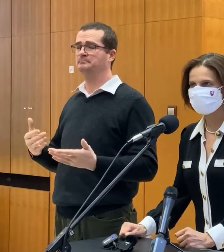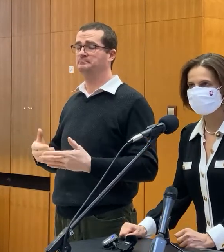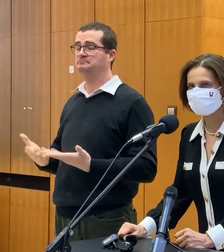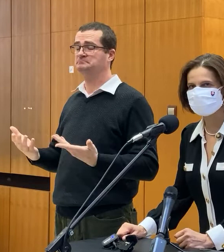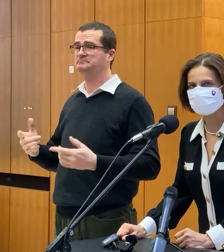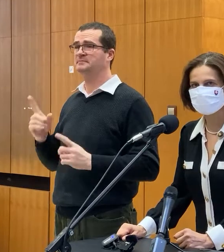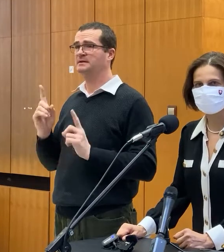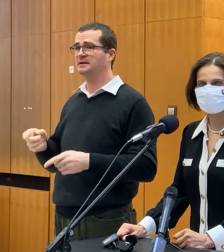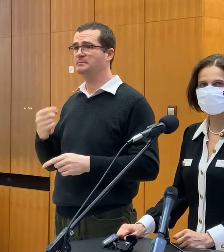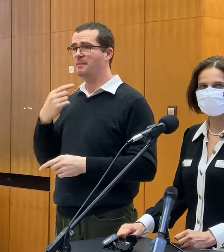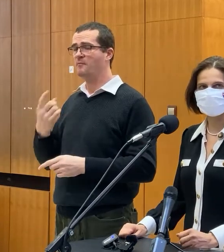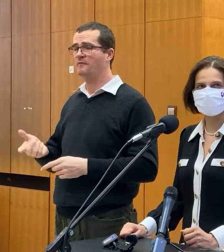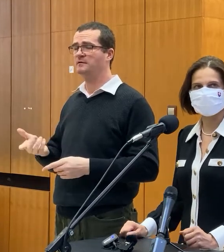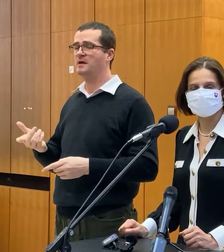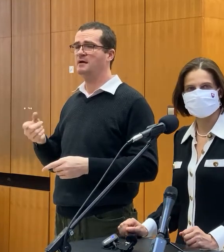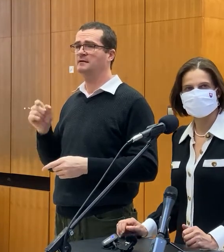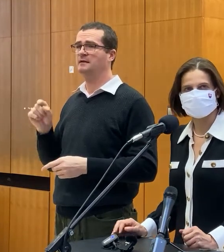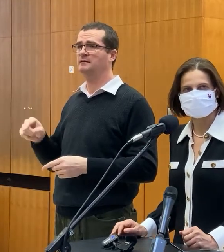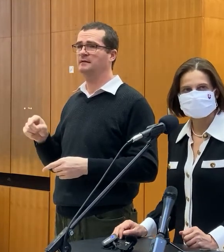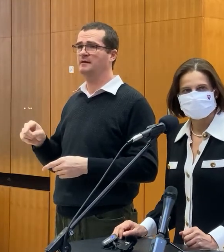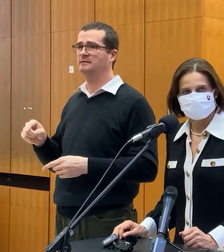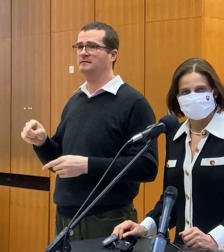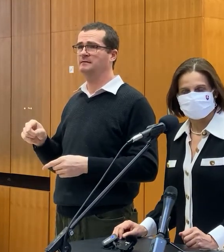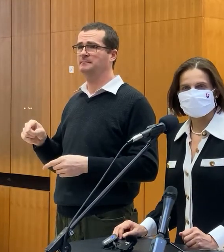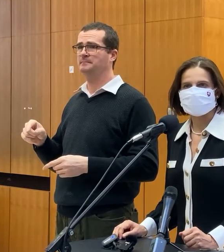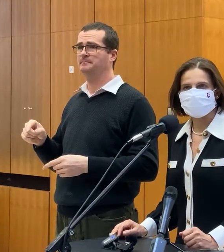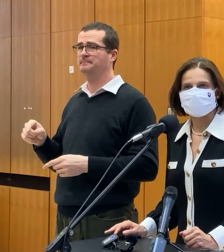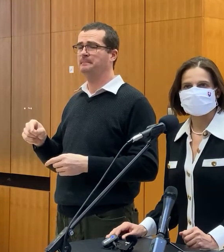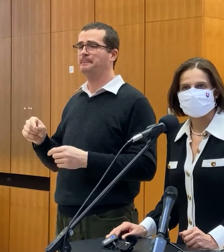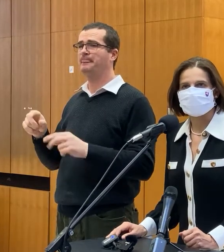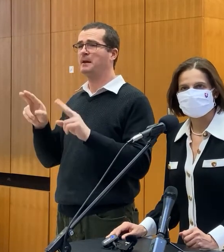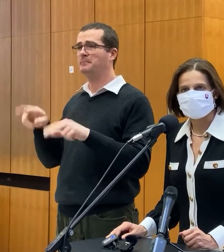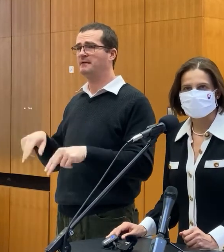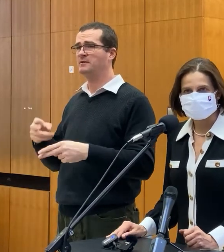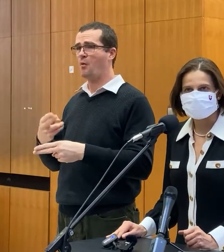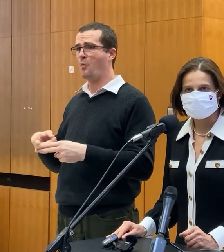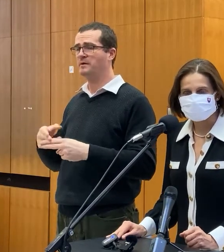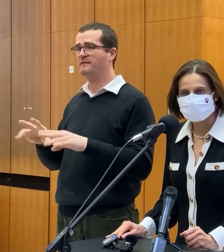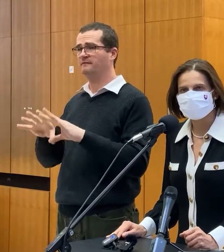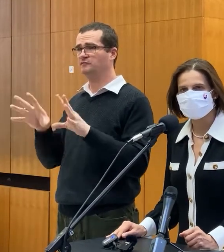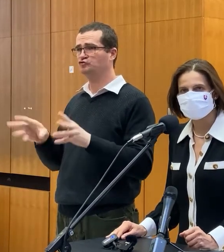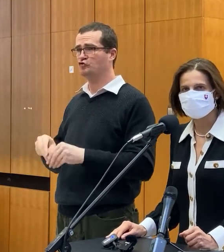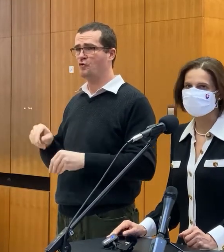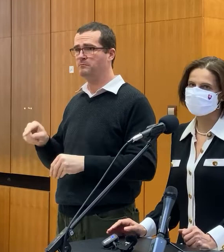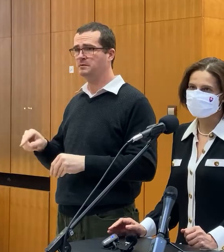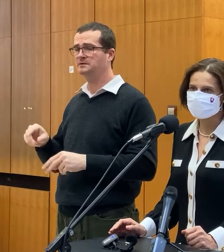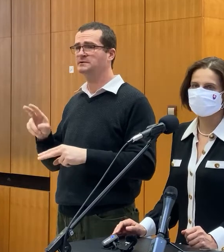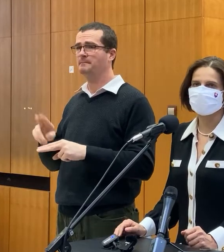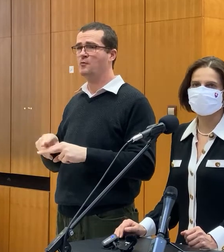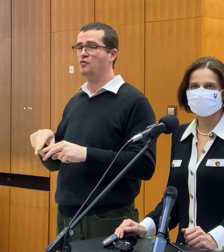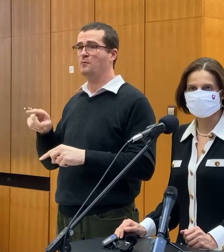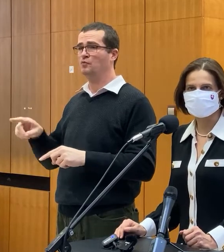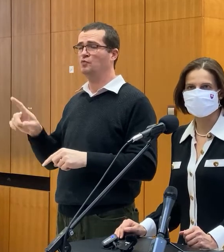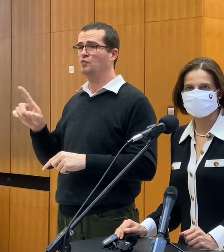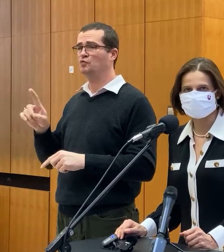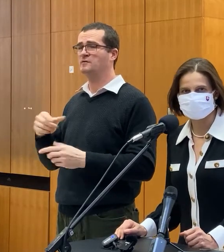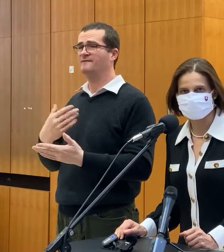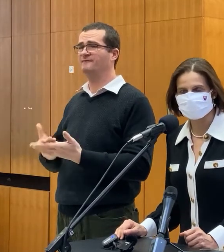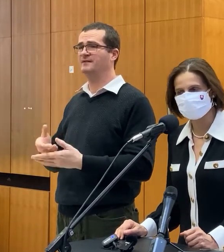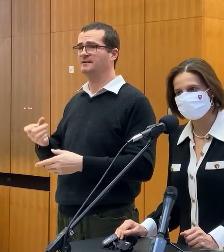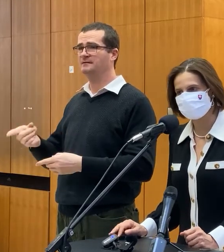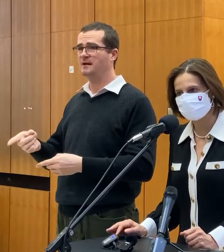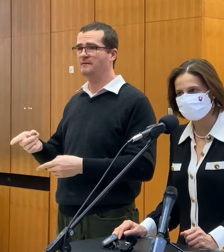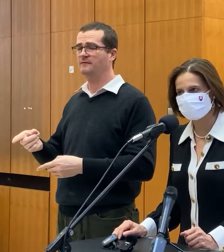Takto. Treba povedať, že vlastne tá právna úprava na vláde je všeobecnejšia a potom tú, ktorú vydáva